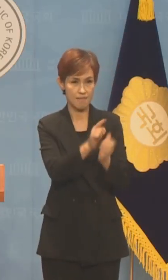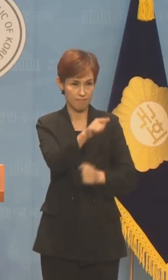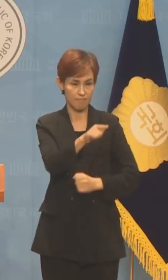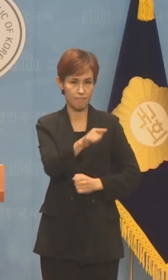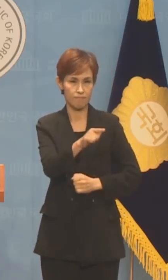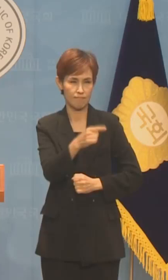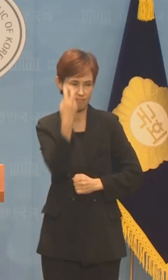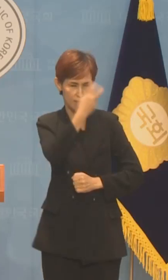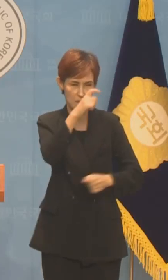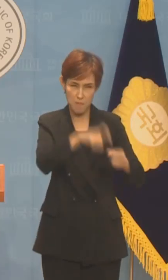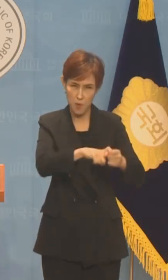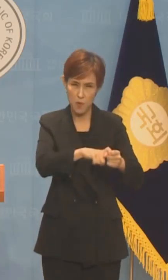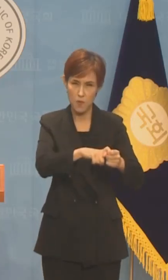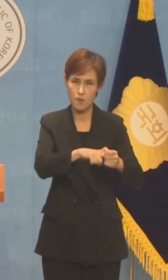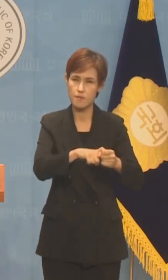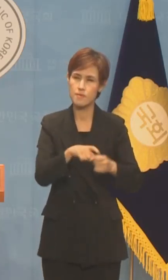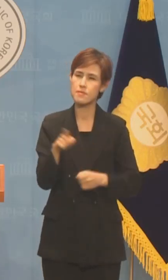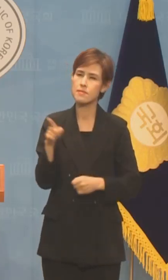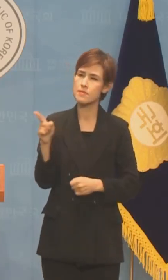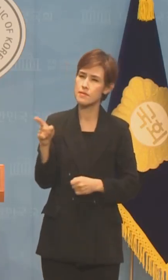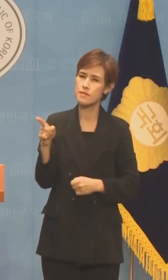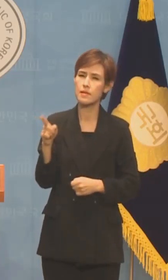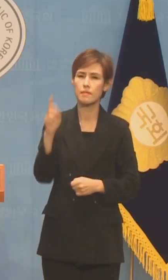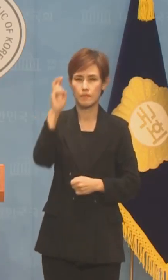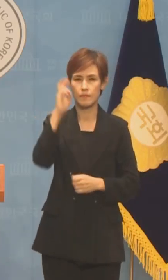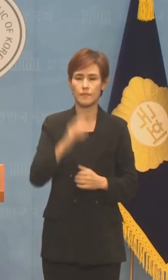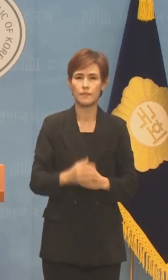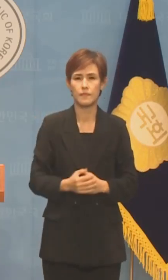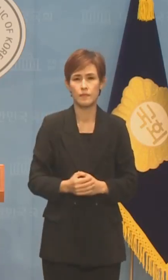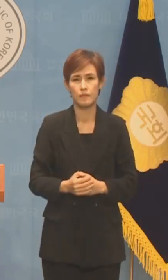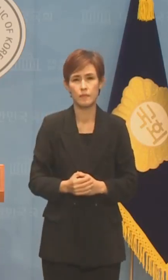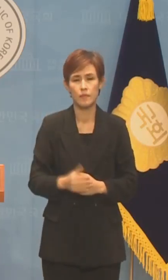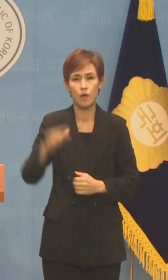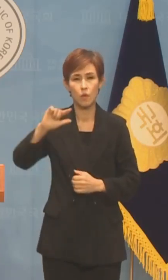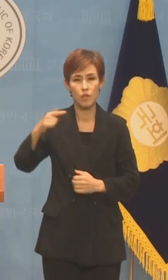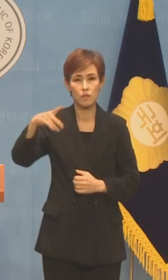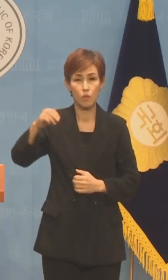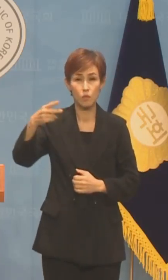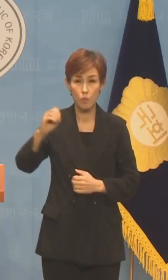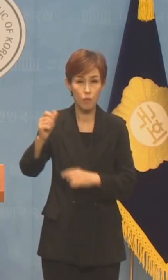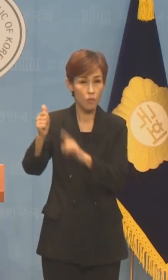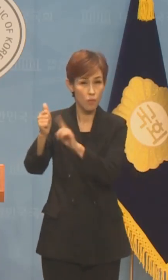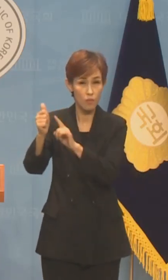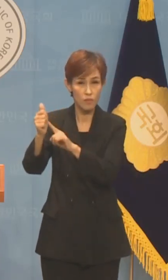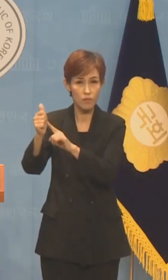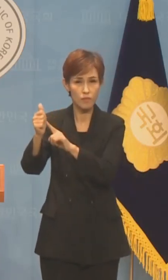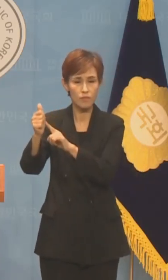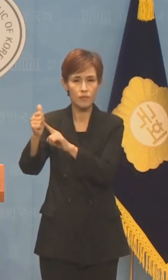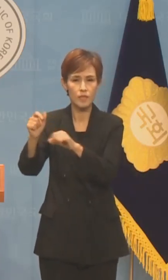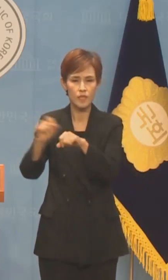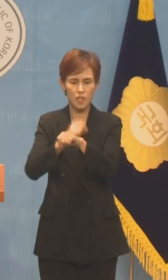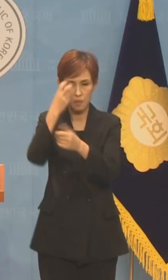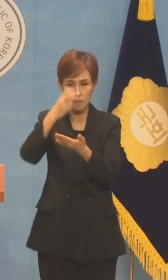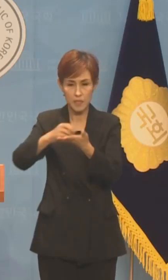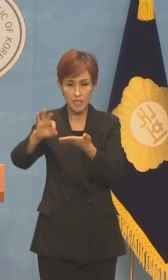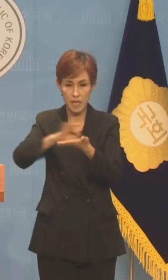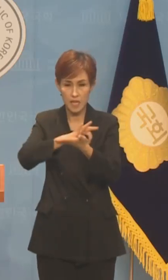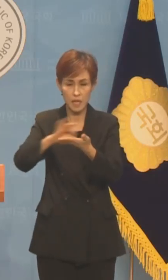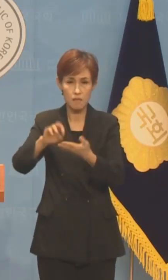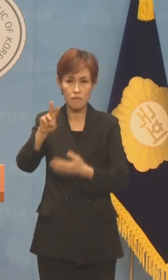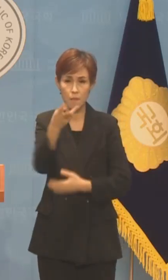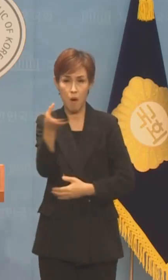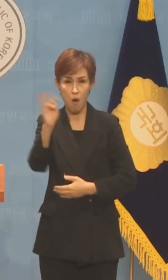대성으로 삼고자 주장할지도 모릅니다. 게다가 권성동은 특검 예산